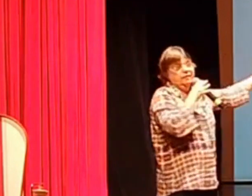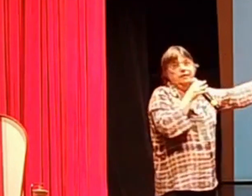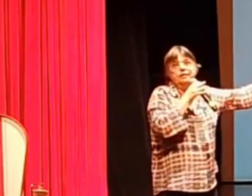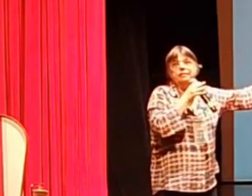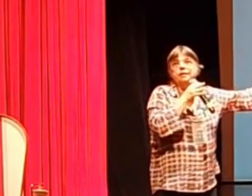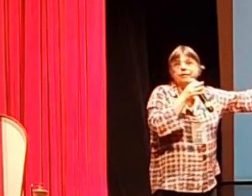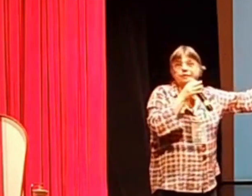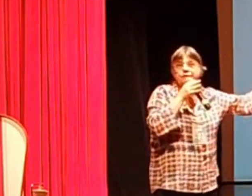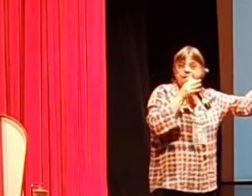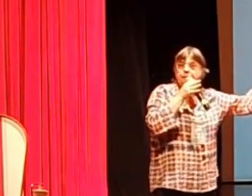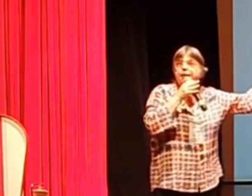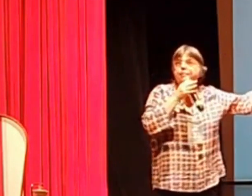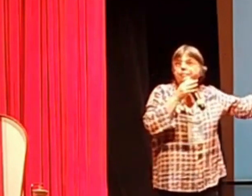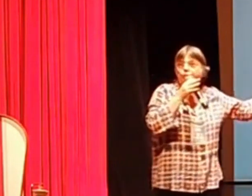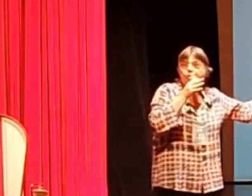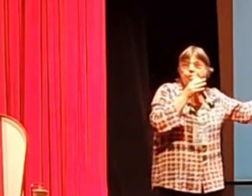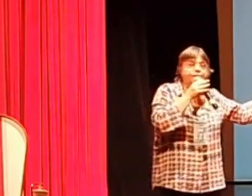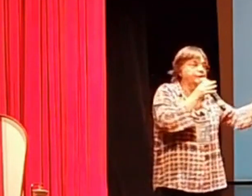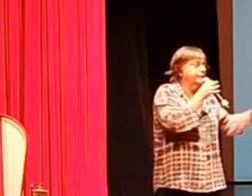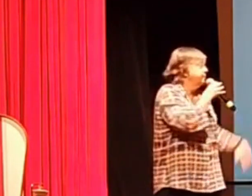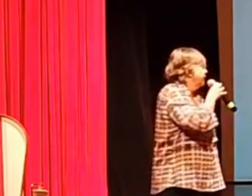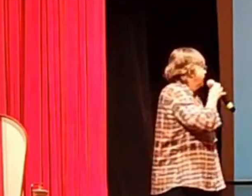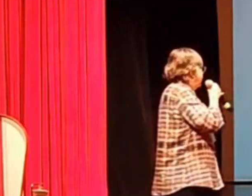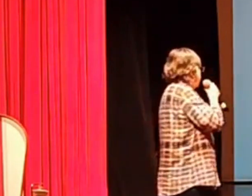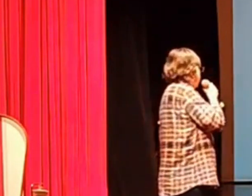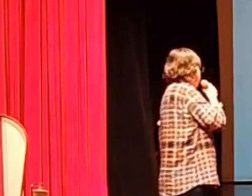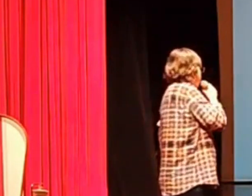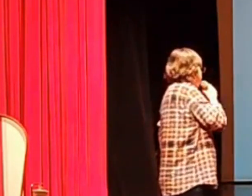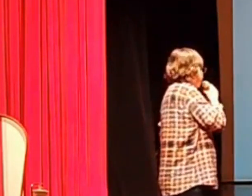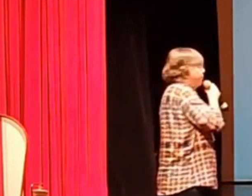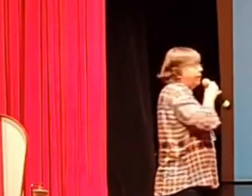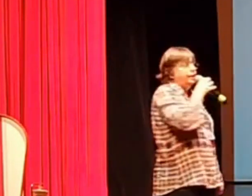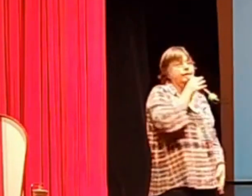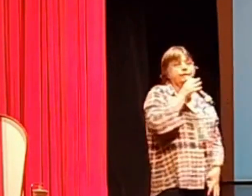dá 77, até é pouco, né?